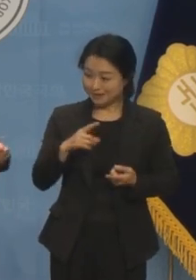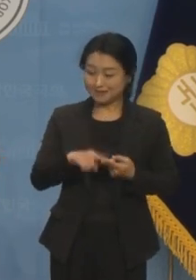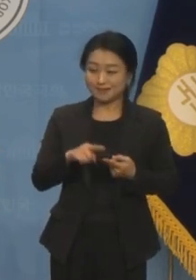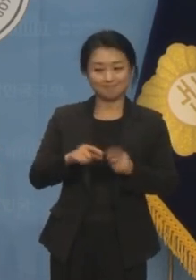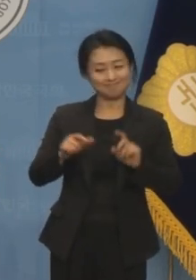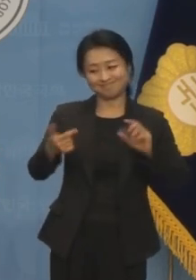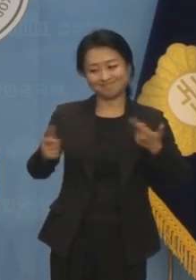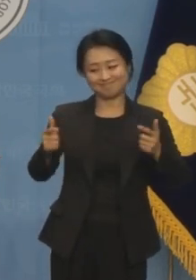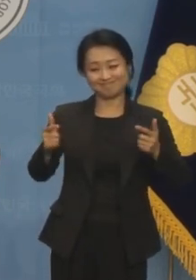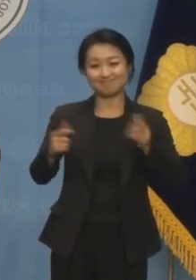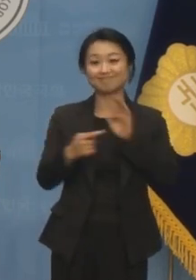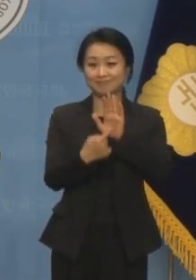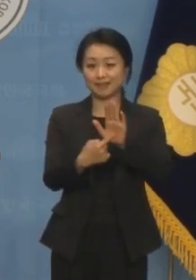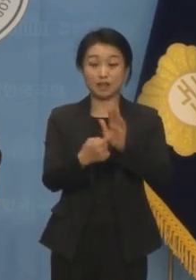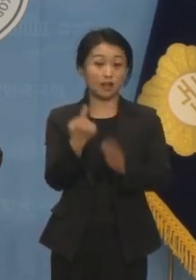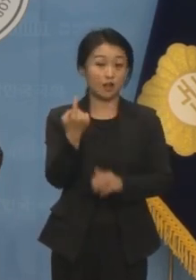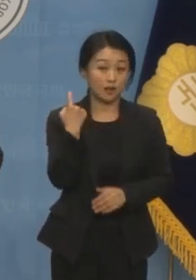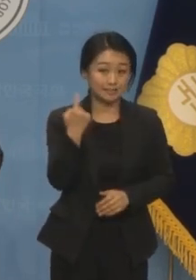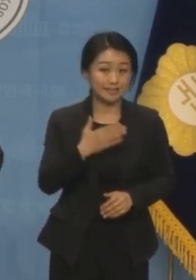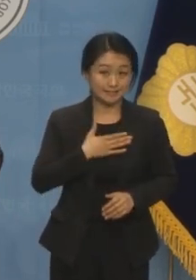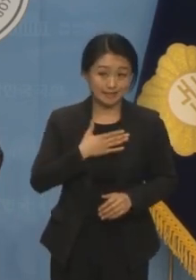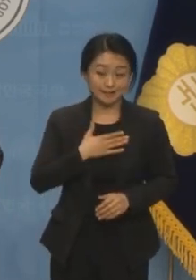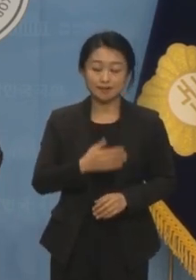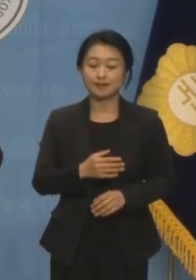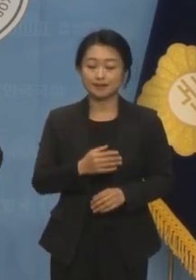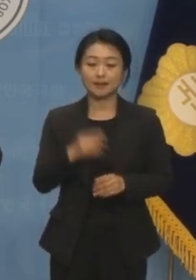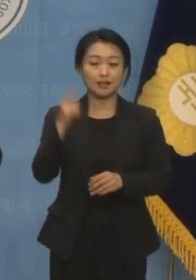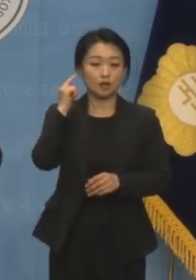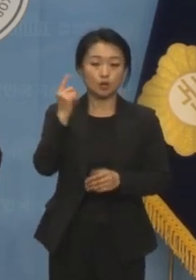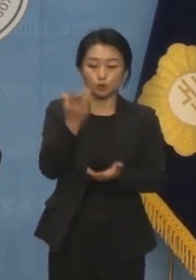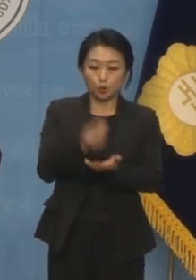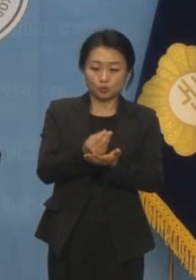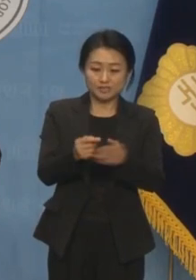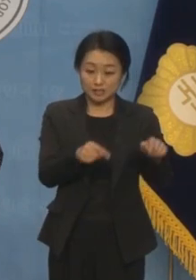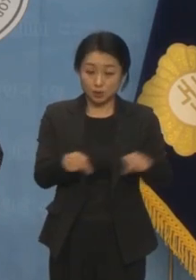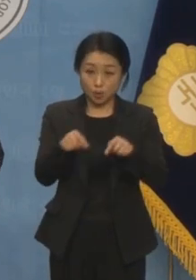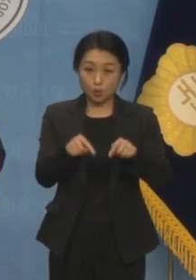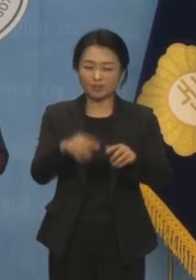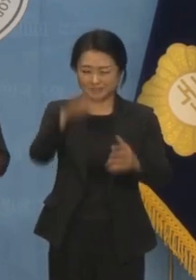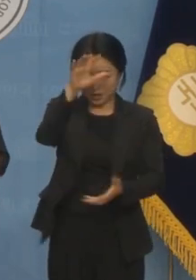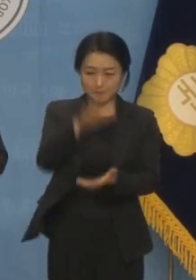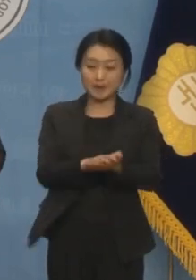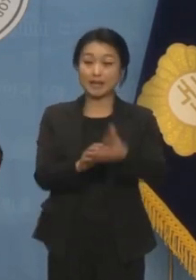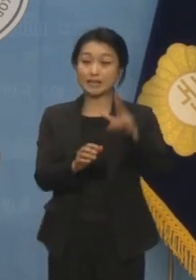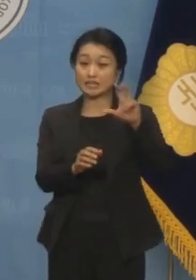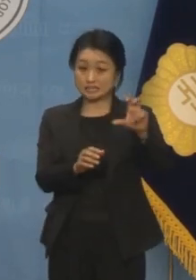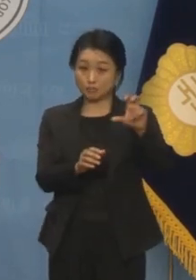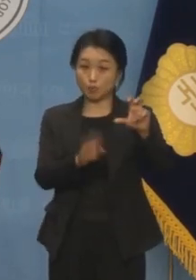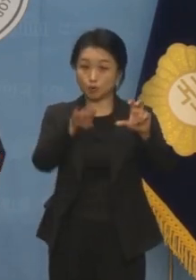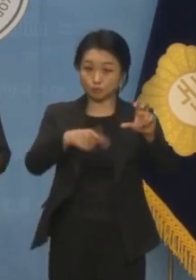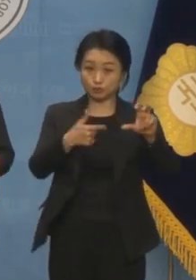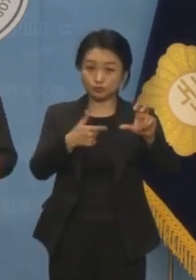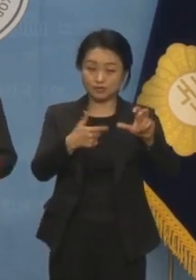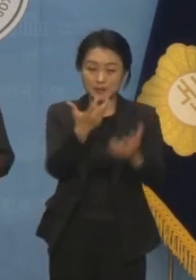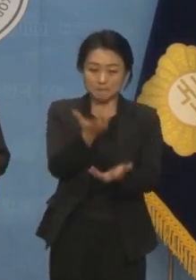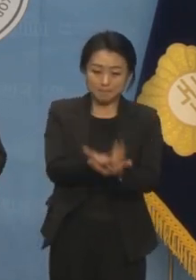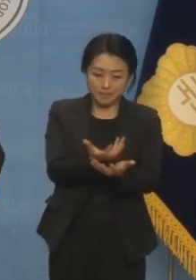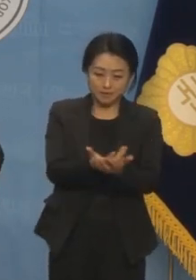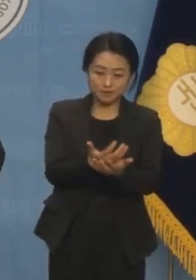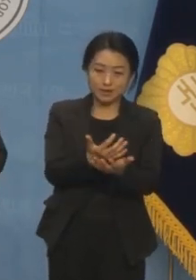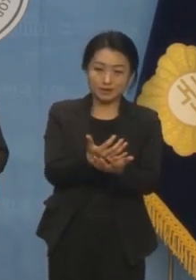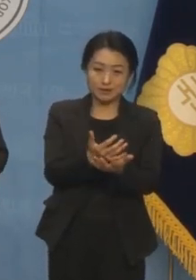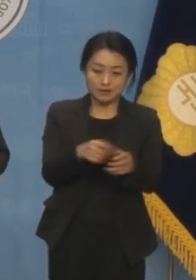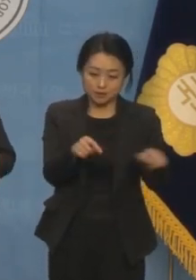하겠습니다. 어제 제가 공개한 녹취록은 전체 25분 분량의 4개 파일 녹취록 중에 일부에